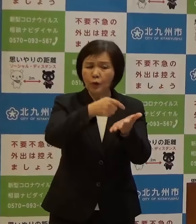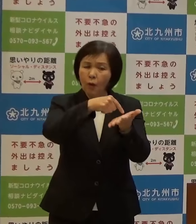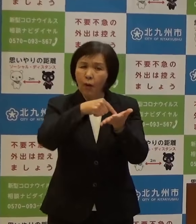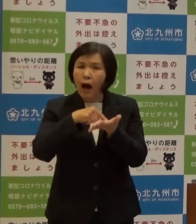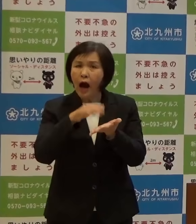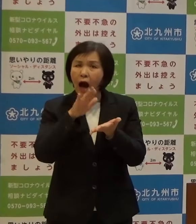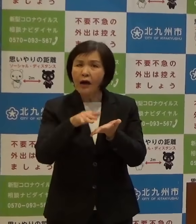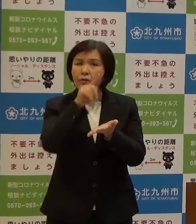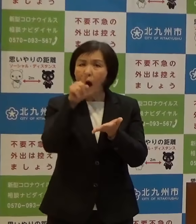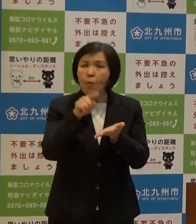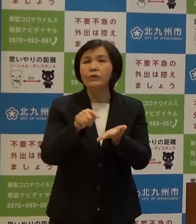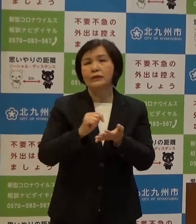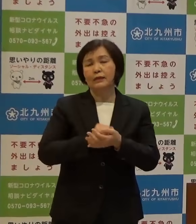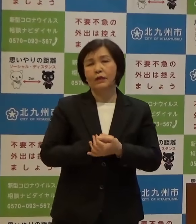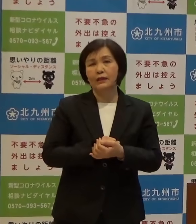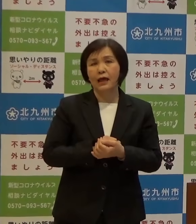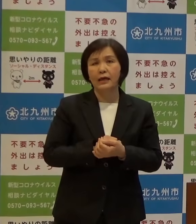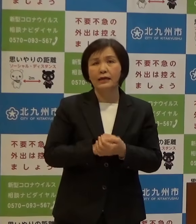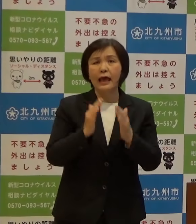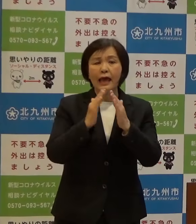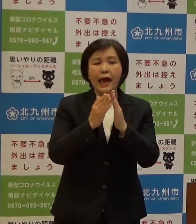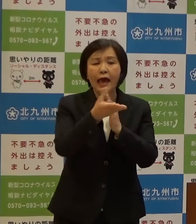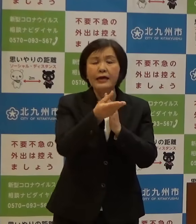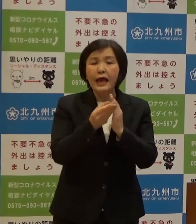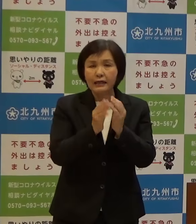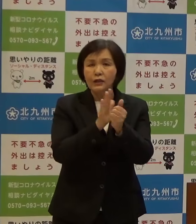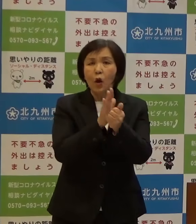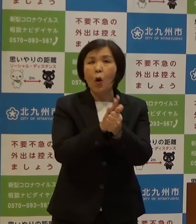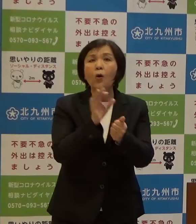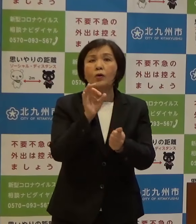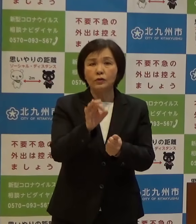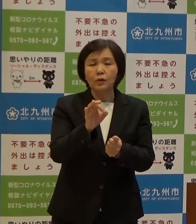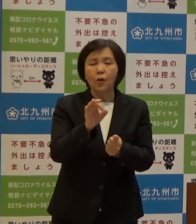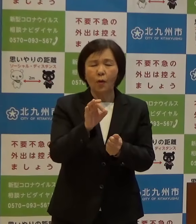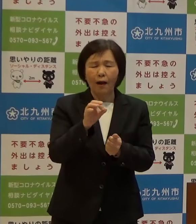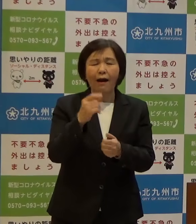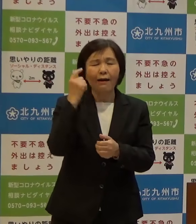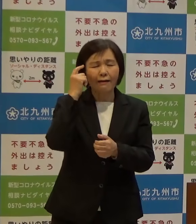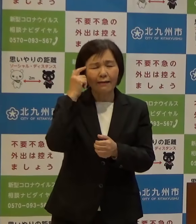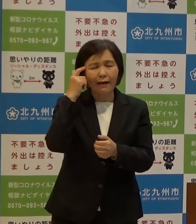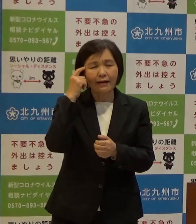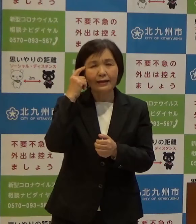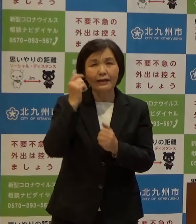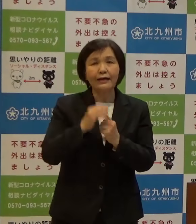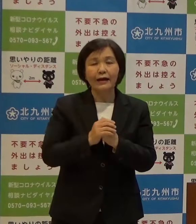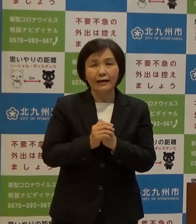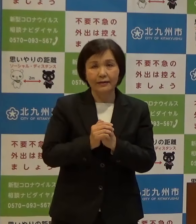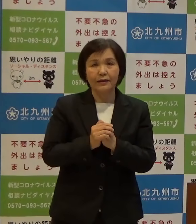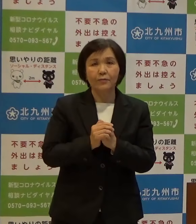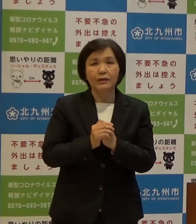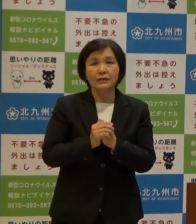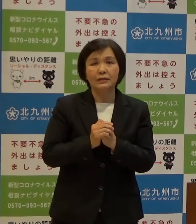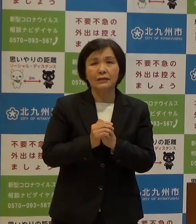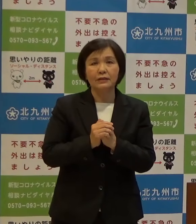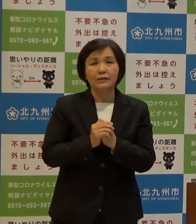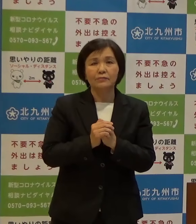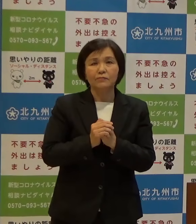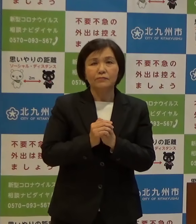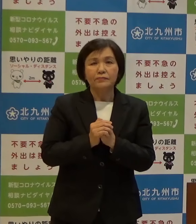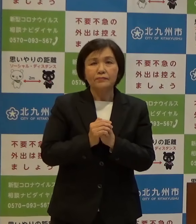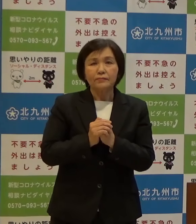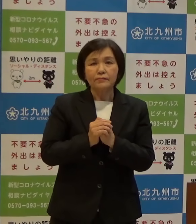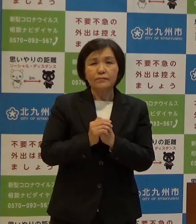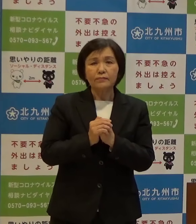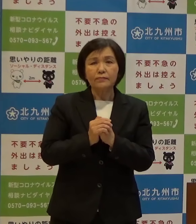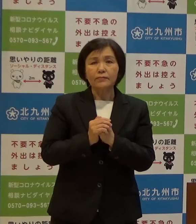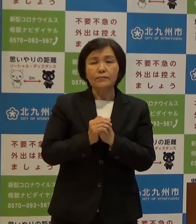協議で家賃補助につきましては考える流れが出てきていることを、ぜひ期待をしたいと思うんであります。その